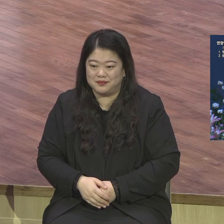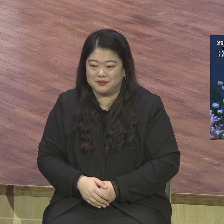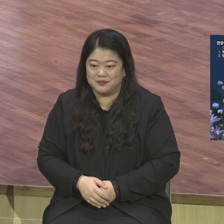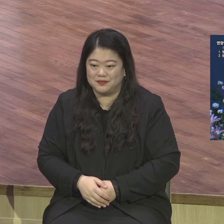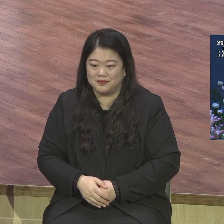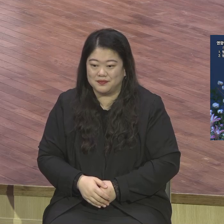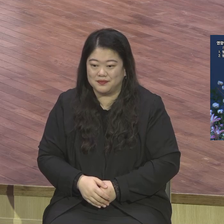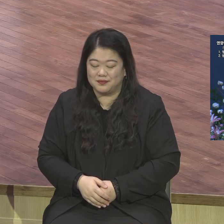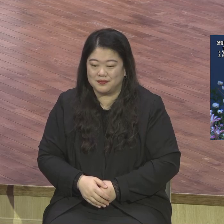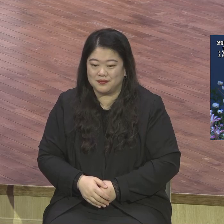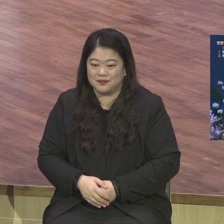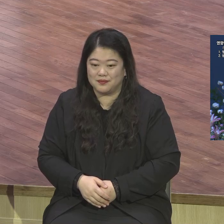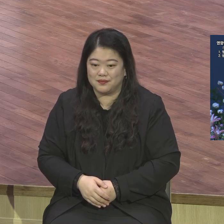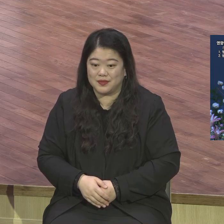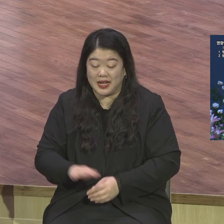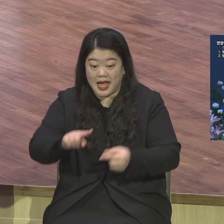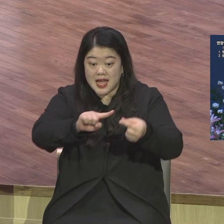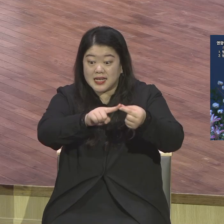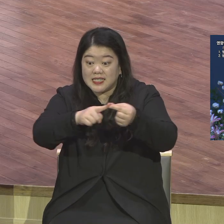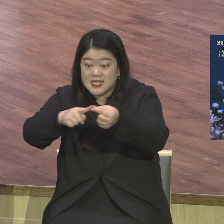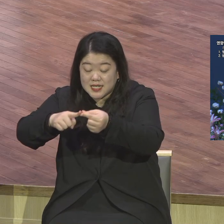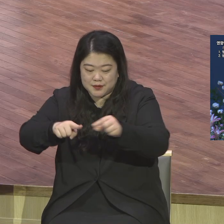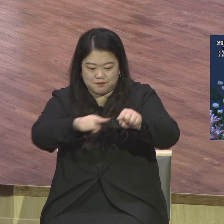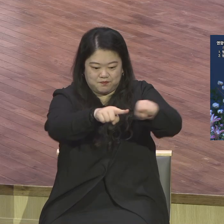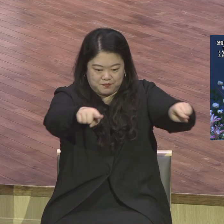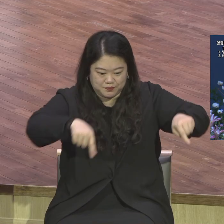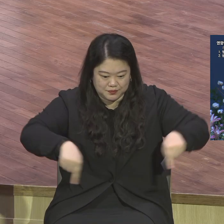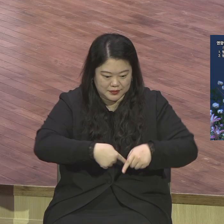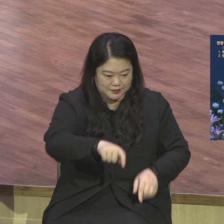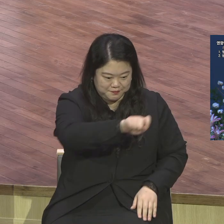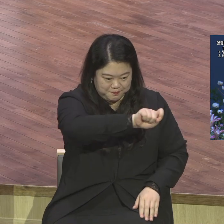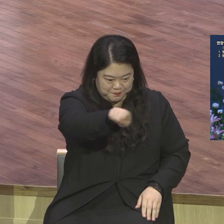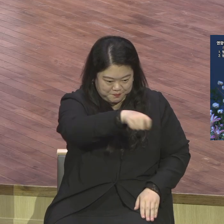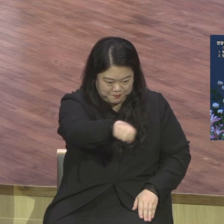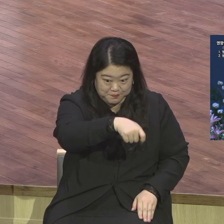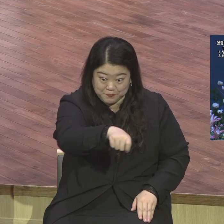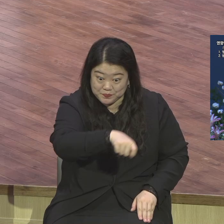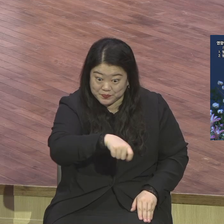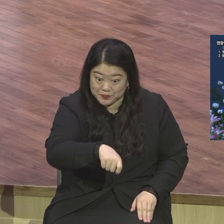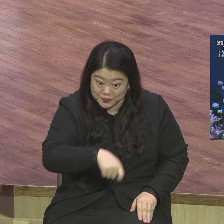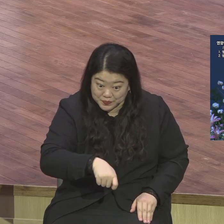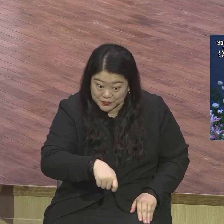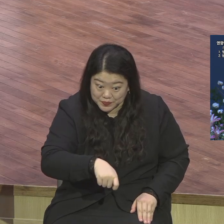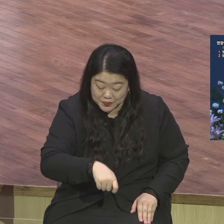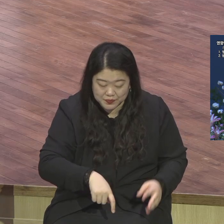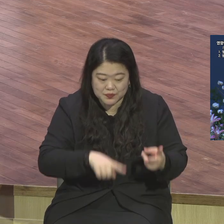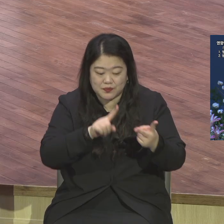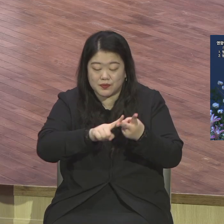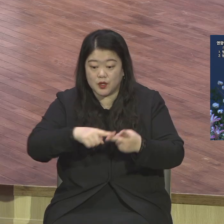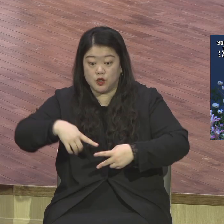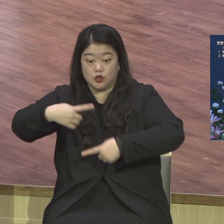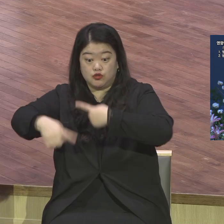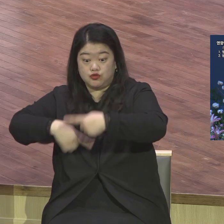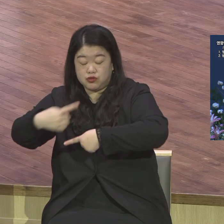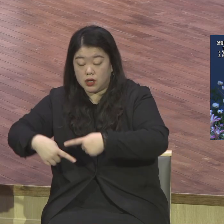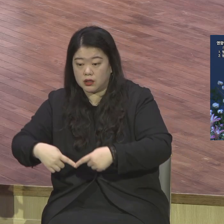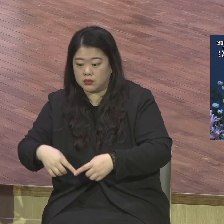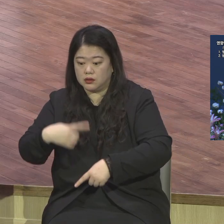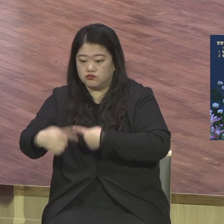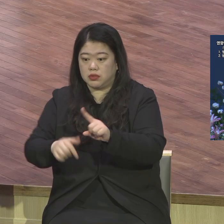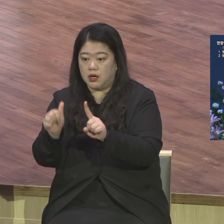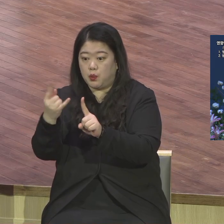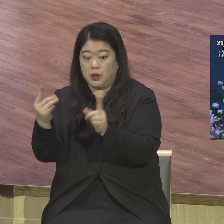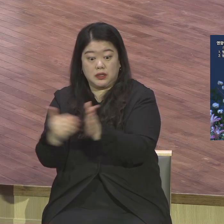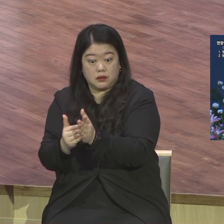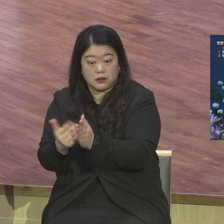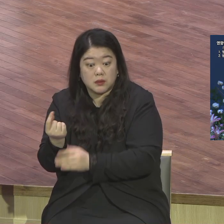글은 종이에 서는 언어이고 말은 허공에 서는 언어이다.